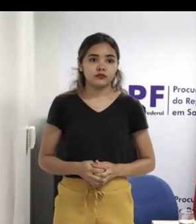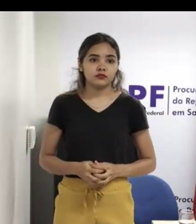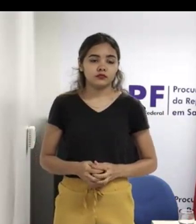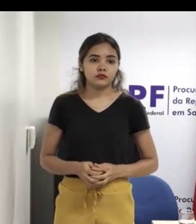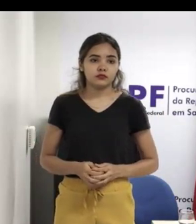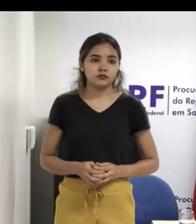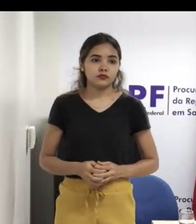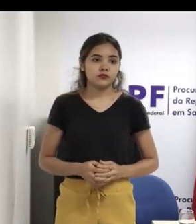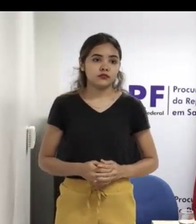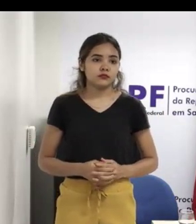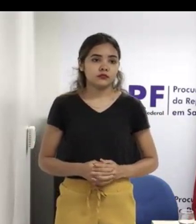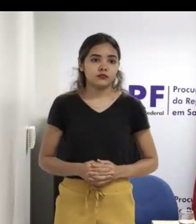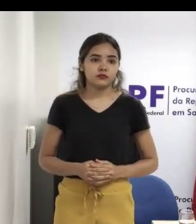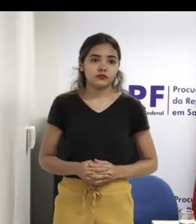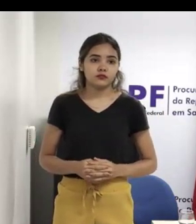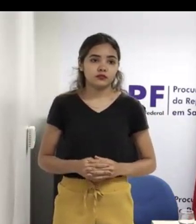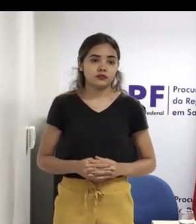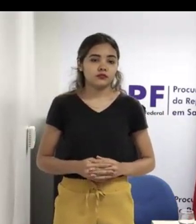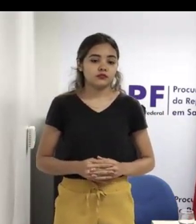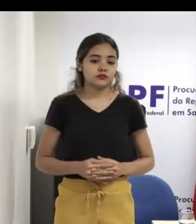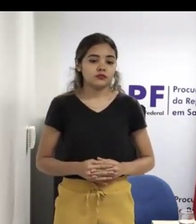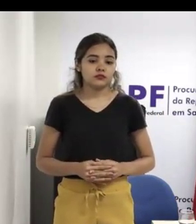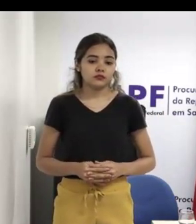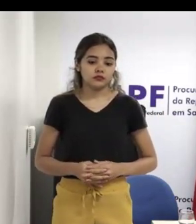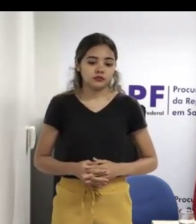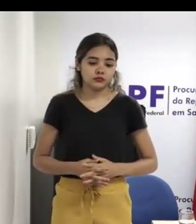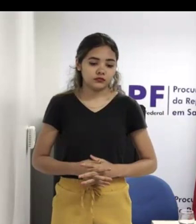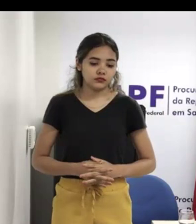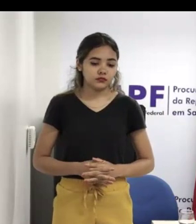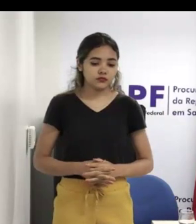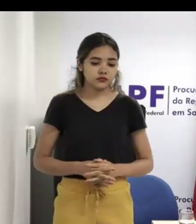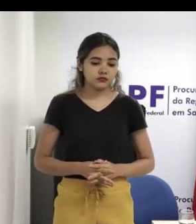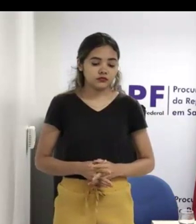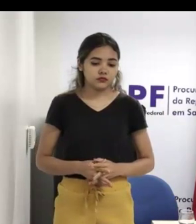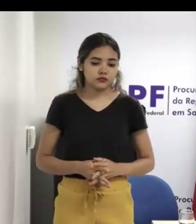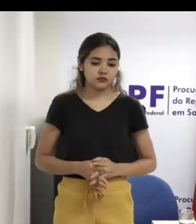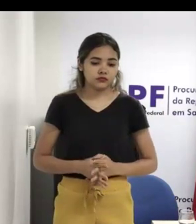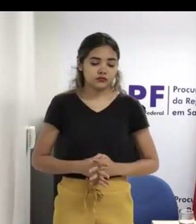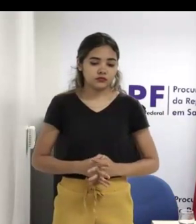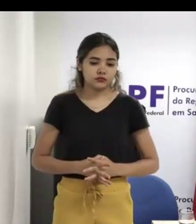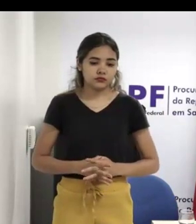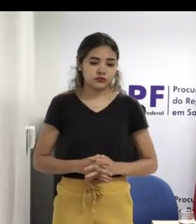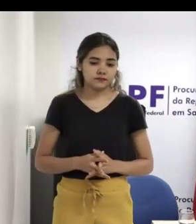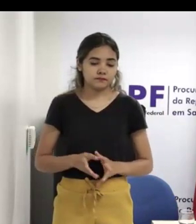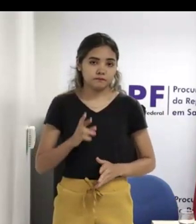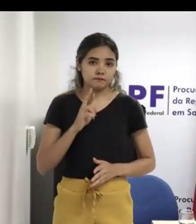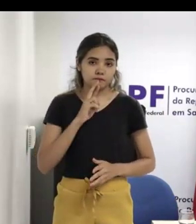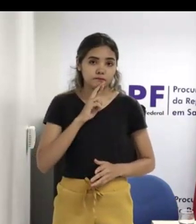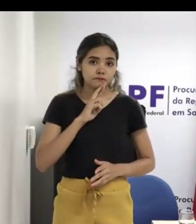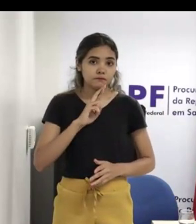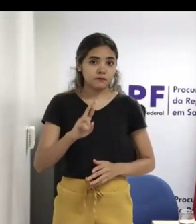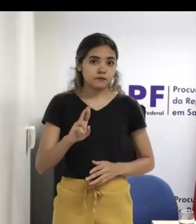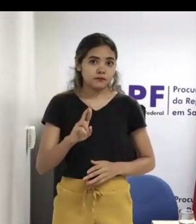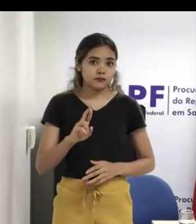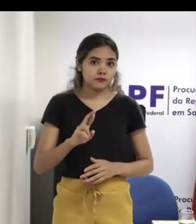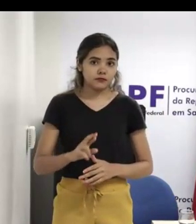ela vai continuar mantendo também tudo isso eh respondendo aí essa tua pergunta o que é que pode ser feito uma